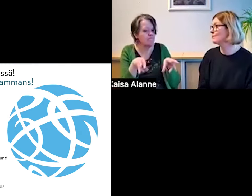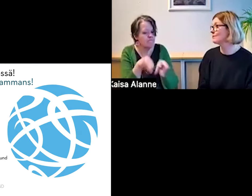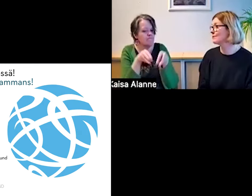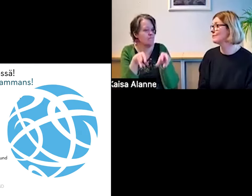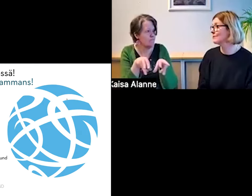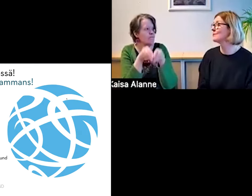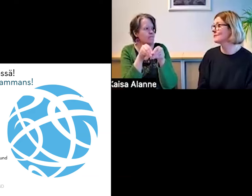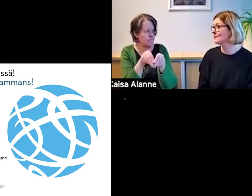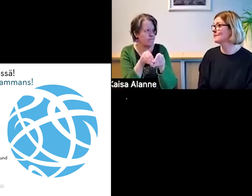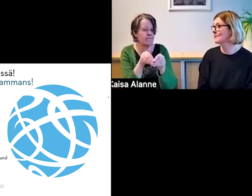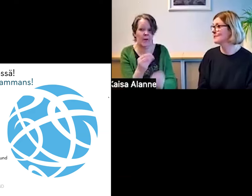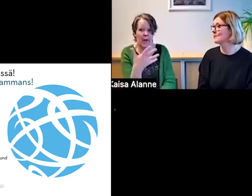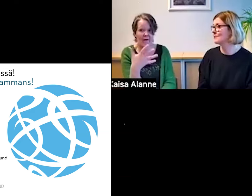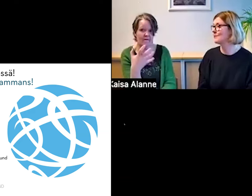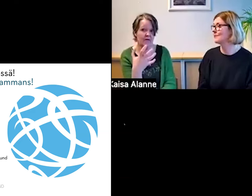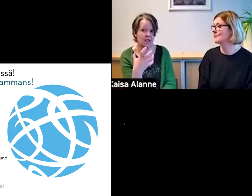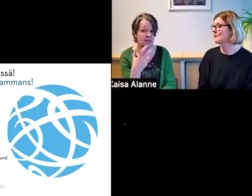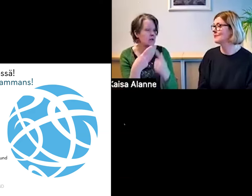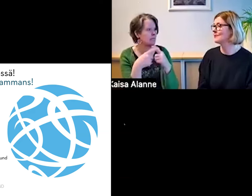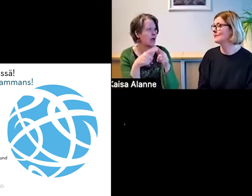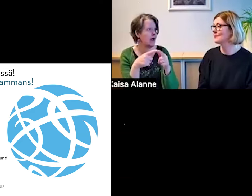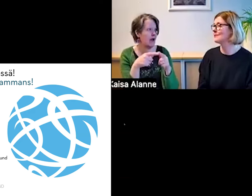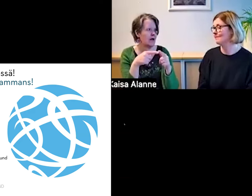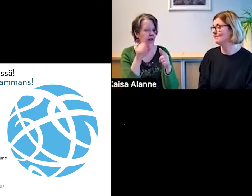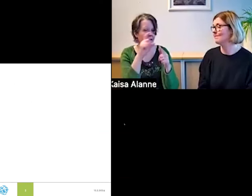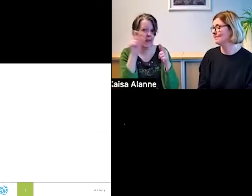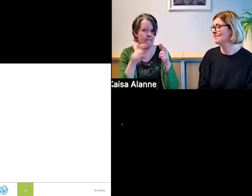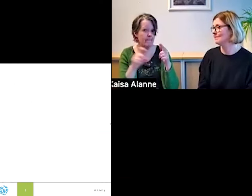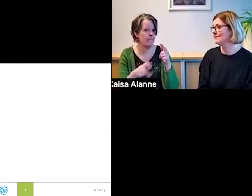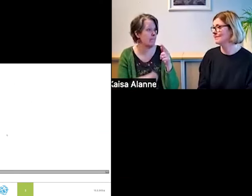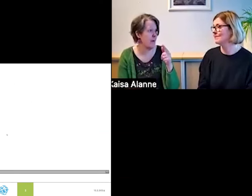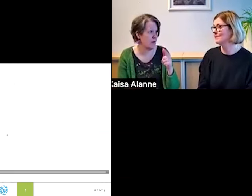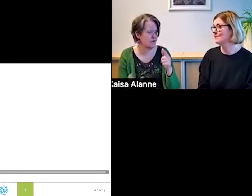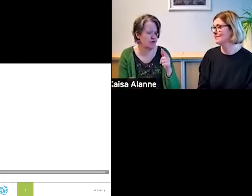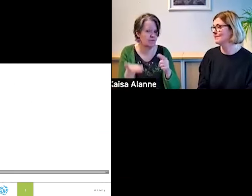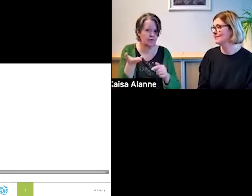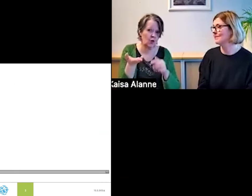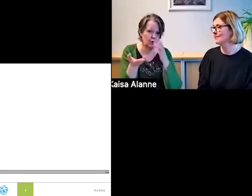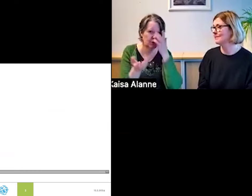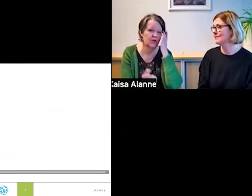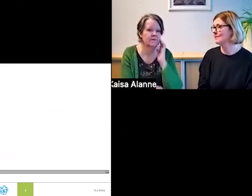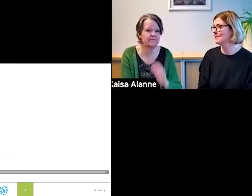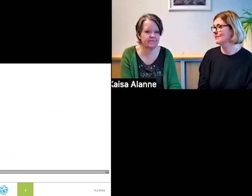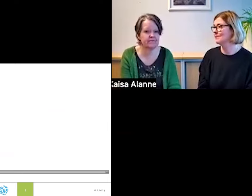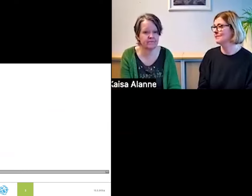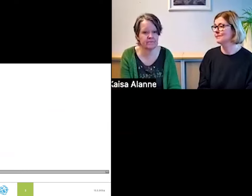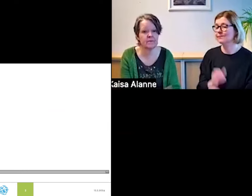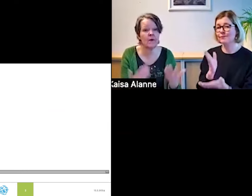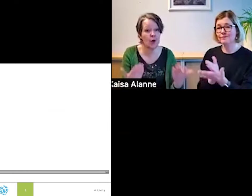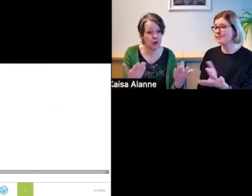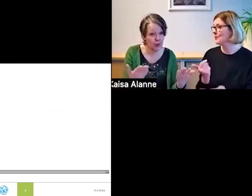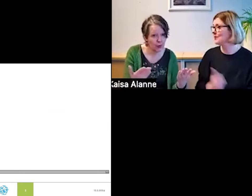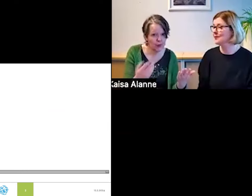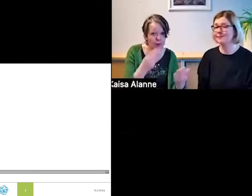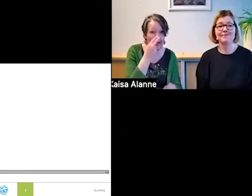paikalla ja opetuspuolen edustajia, jotka kertoivat huolistaan siitä. Ja jotenkin siis se, että tämä lähti sieltä